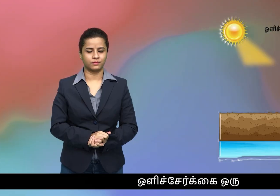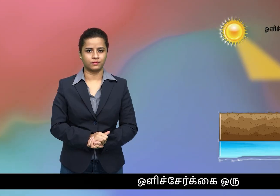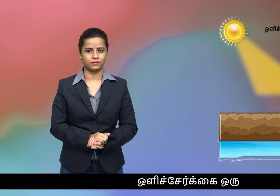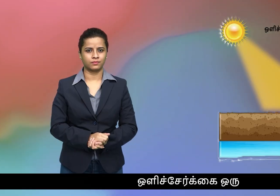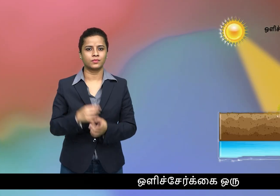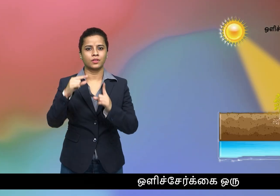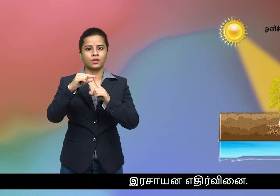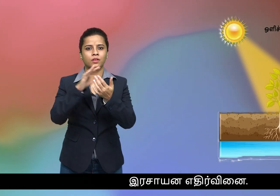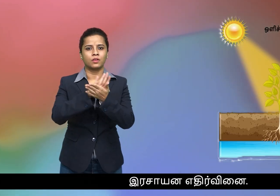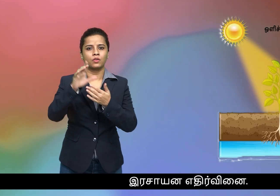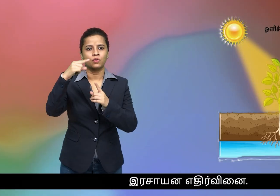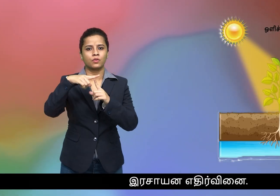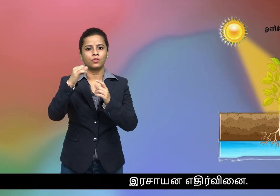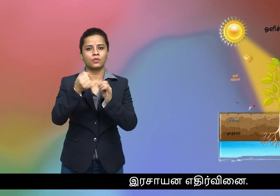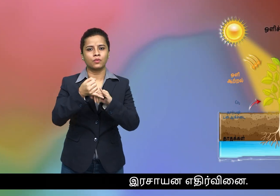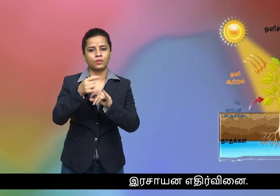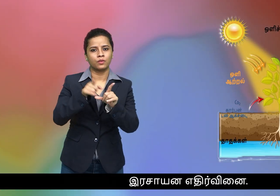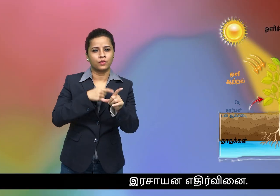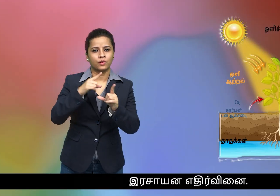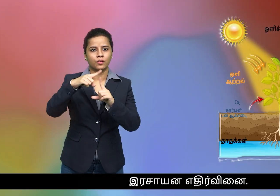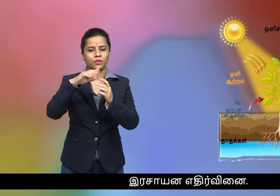ஒளிச்சேர்க்கை ஒரு ரசாயன எதிர்வினை.